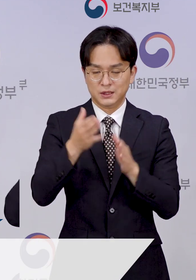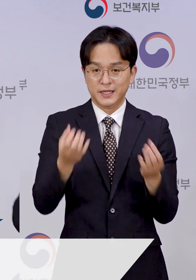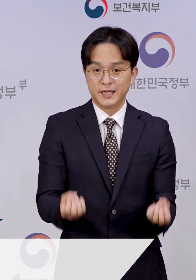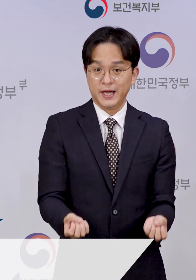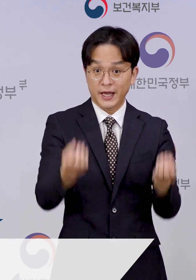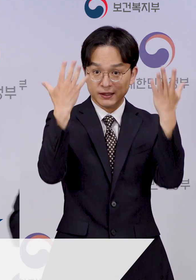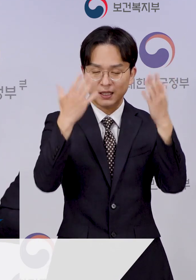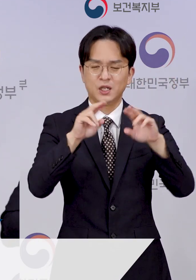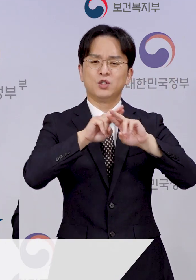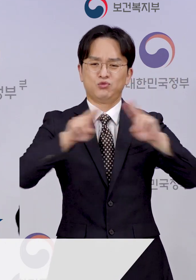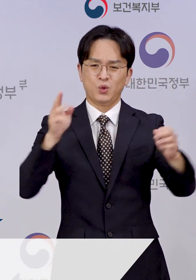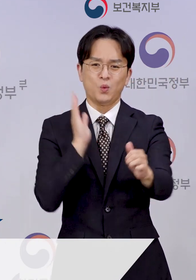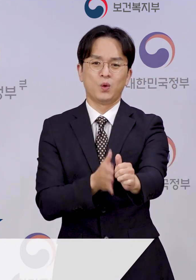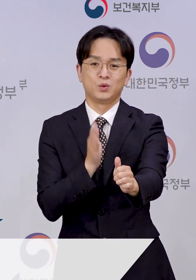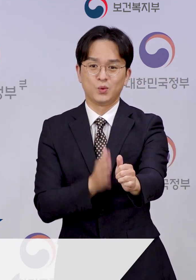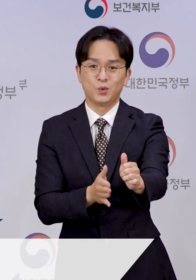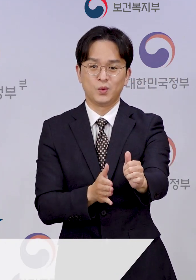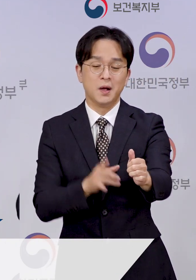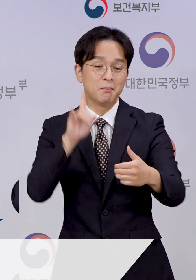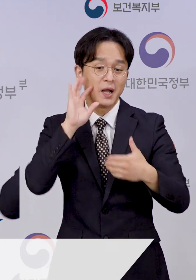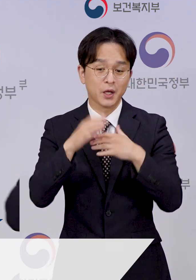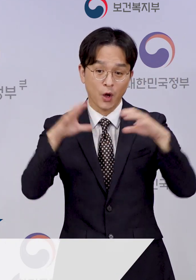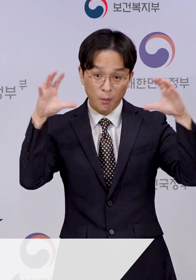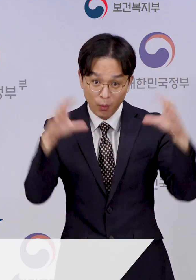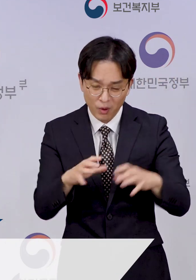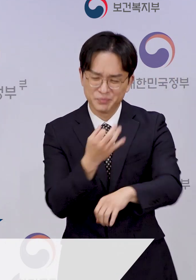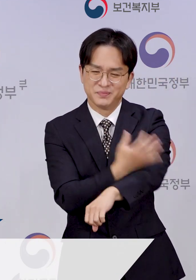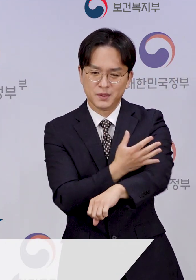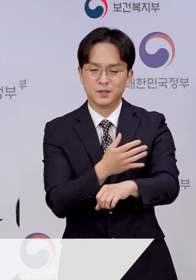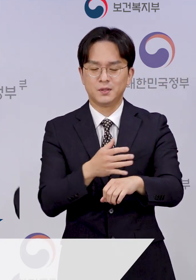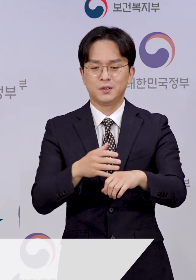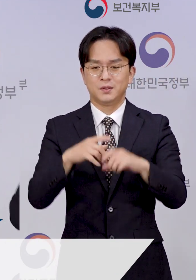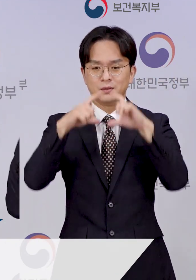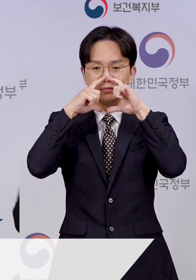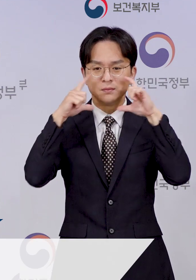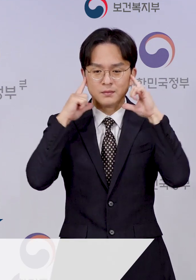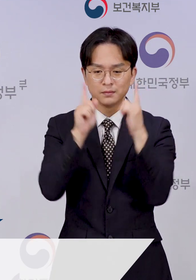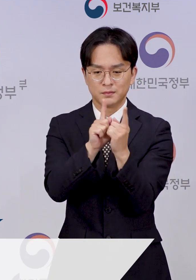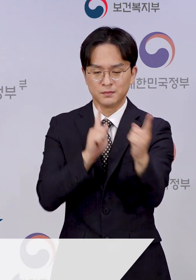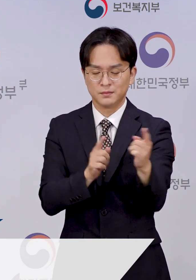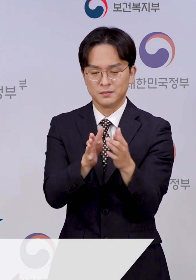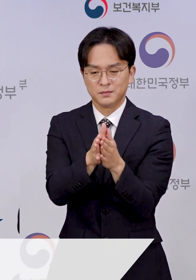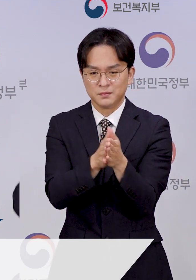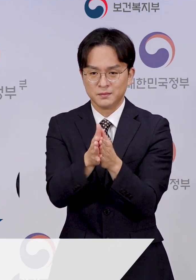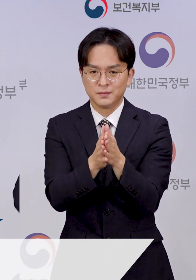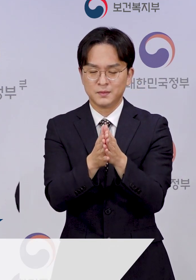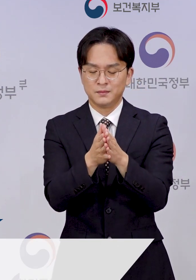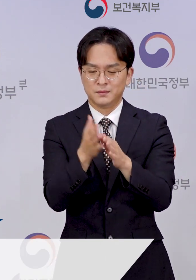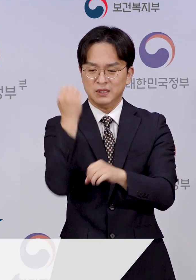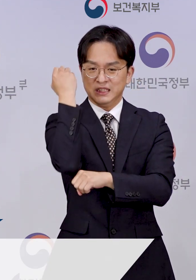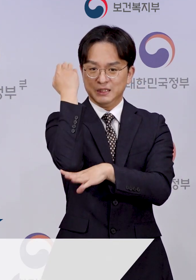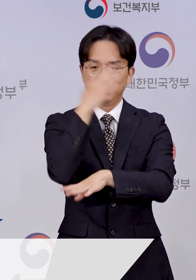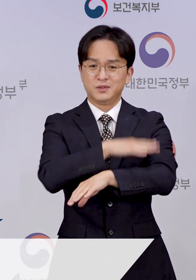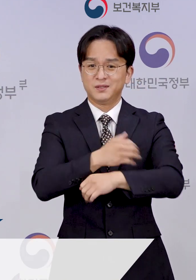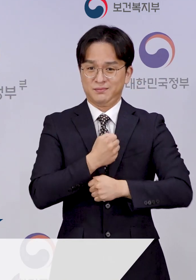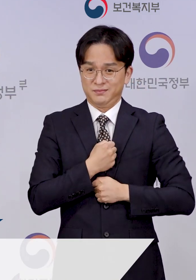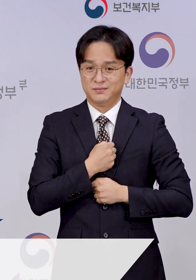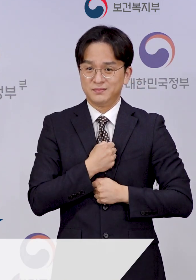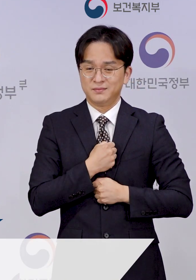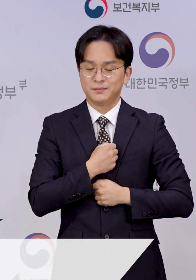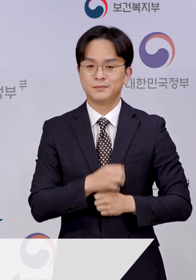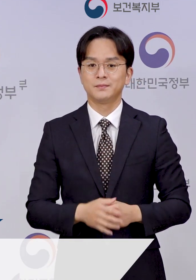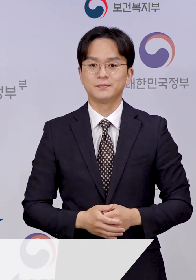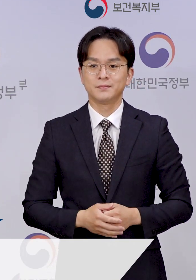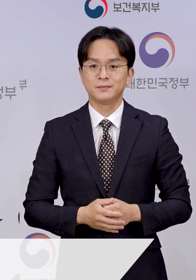최소한의 규모를 줄이고 방역수칙을 철저히 준수해 주실 것을 당부드립니다. 상황에 따라 이러한 행사